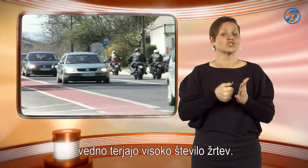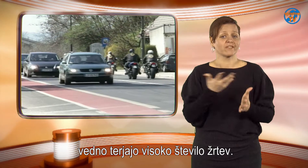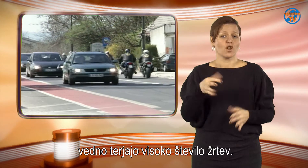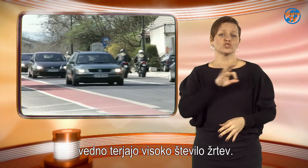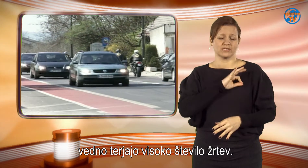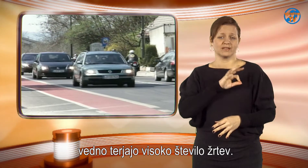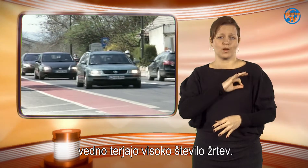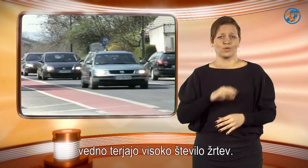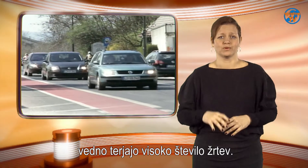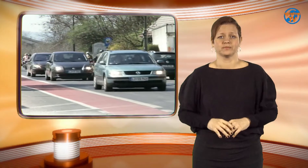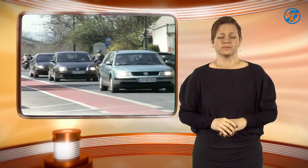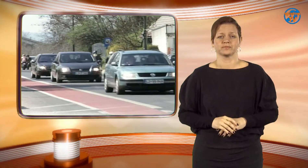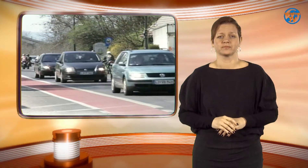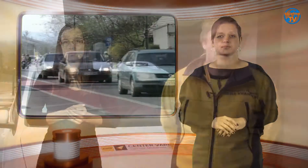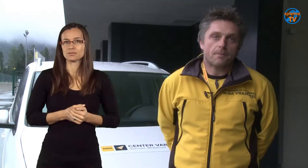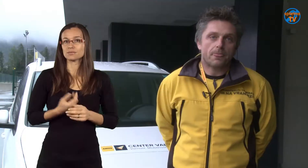žrtev.